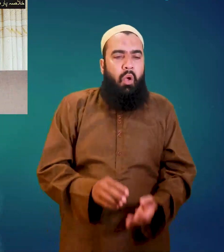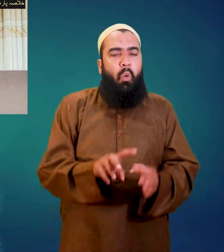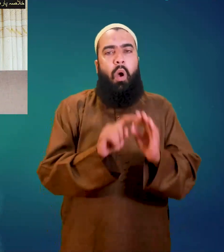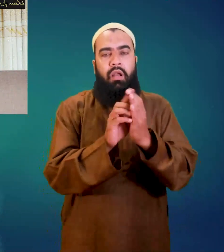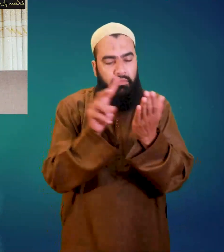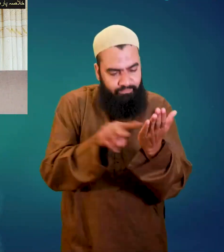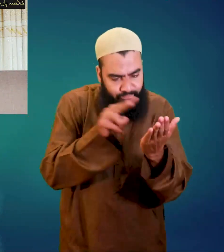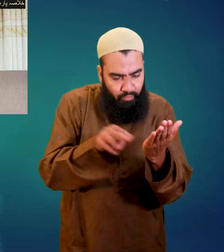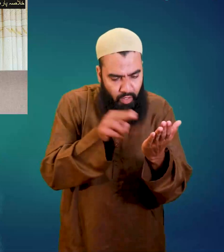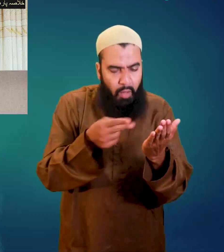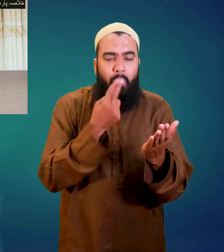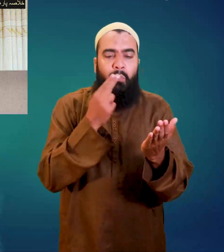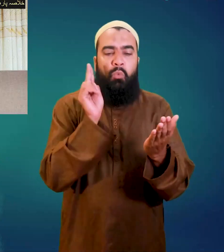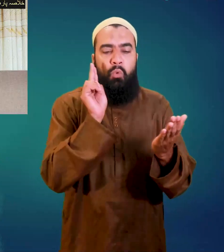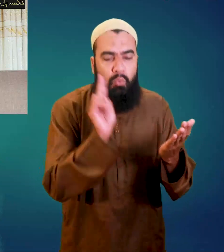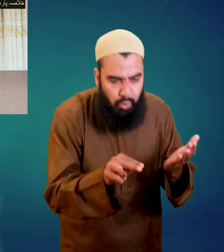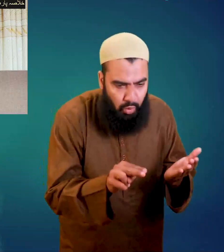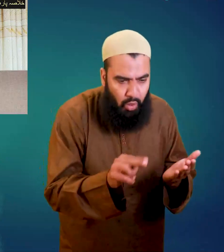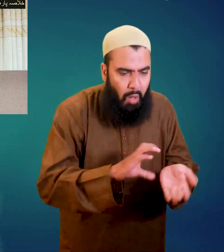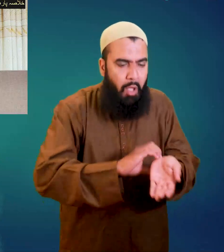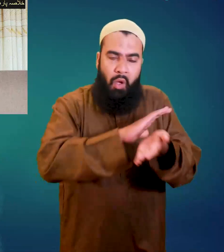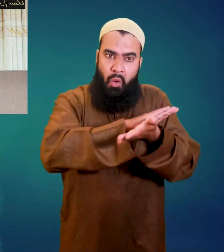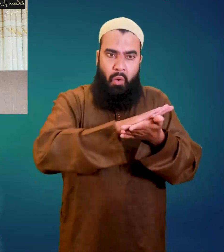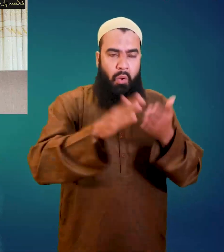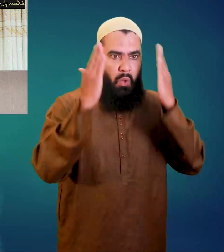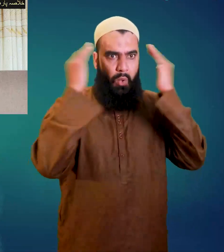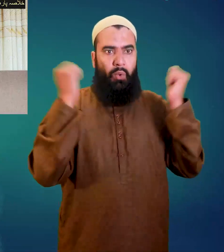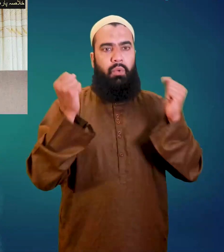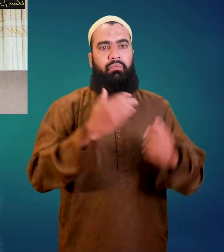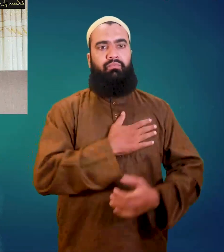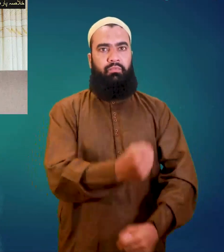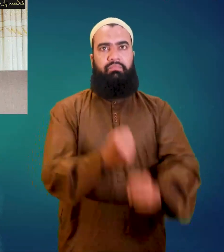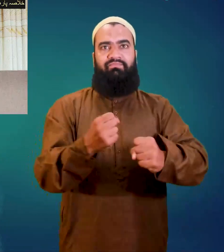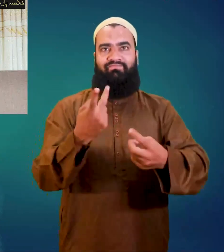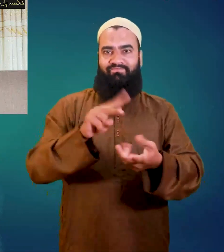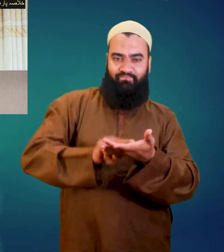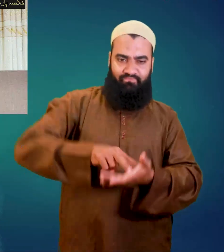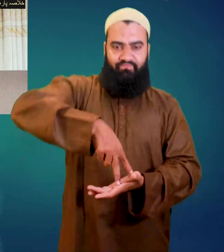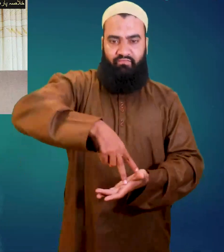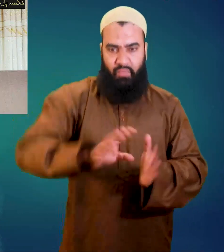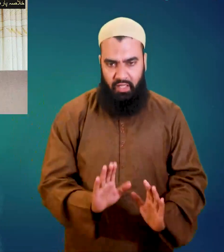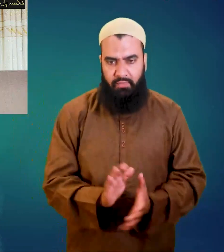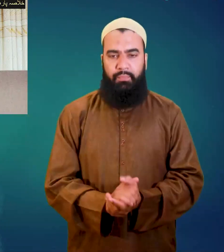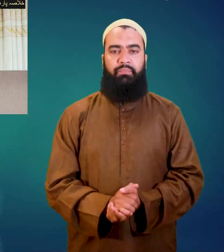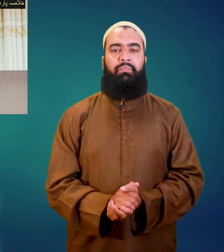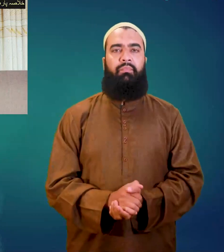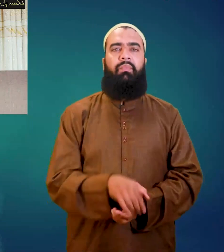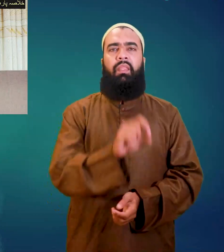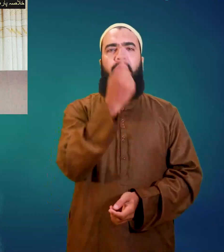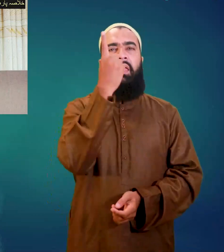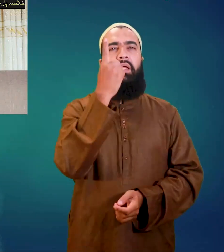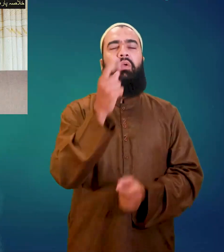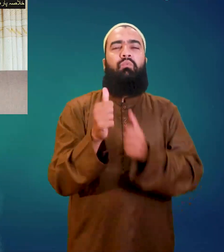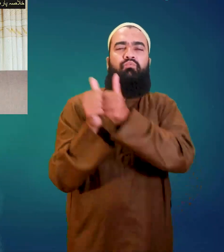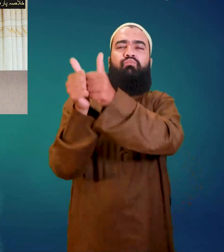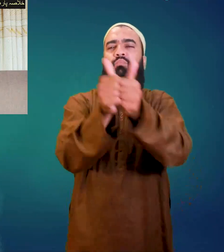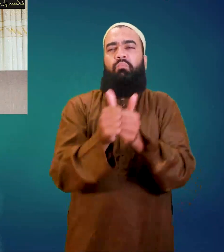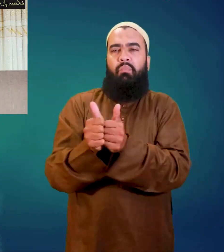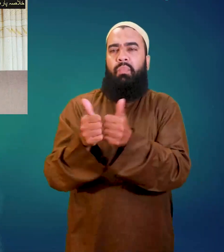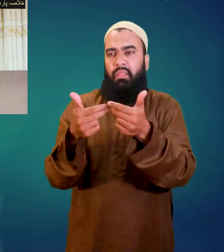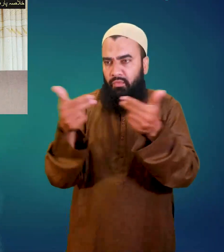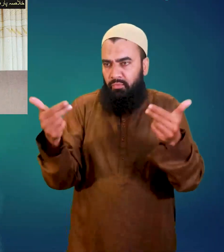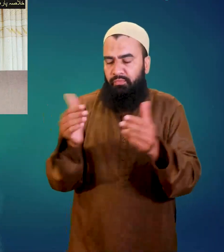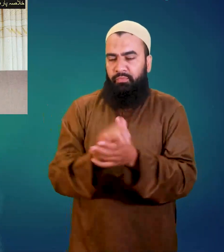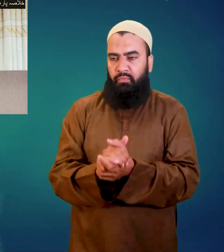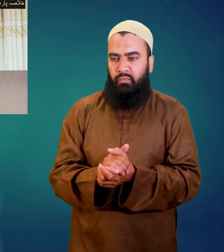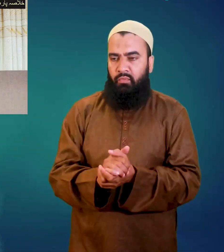جاتی ہے۔ ایک صحابی رضی اللہ تعالی عنہ کے بارے میں آتا ہے کہ انہوں نے کسی مریض پر کچھ آیتیں پڑھ کر